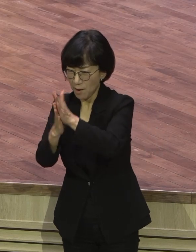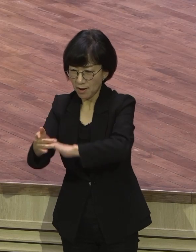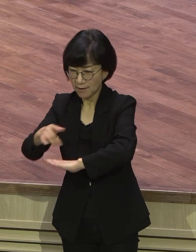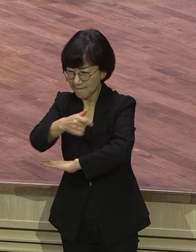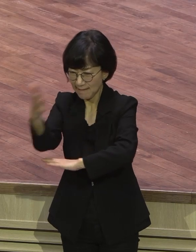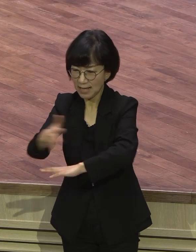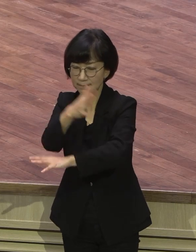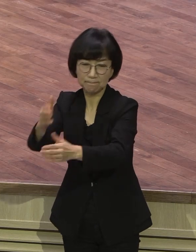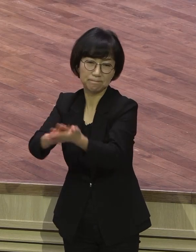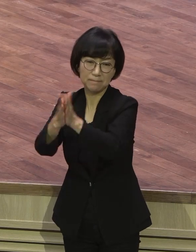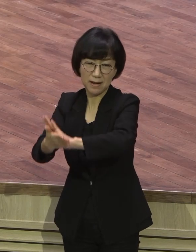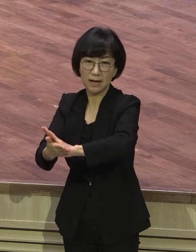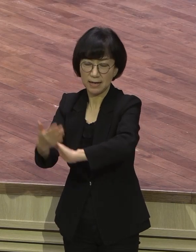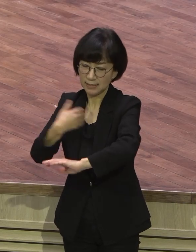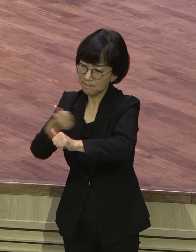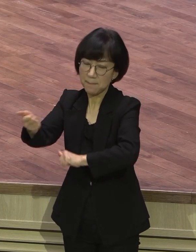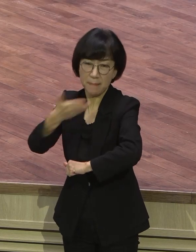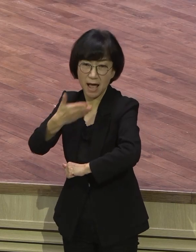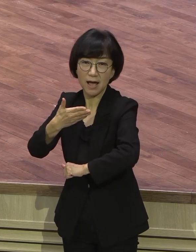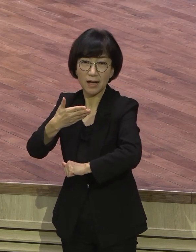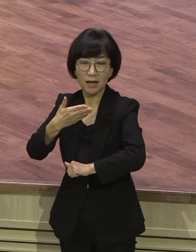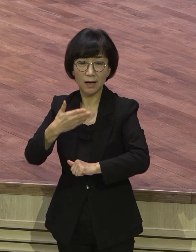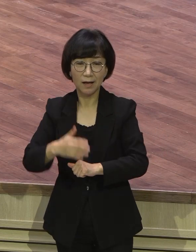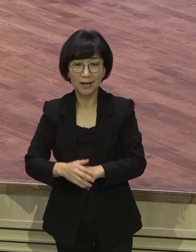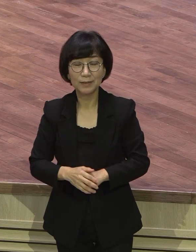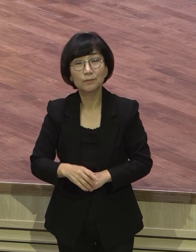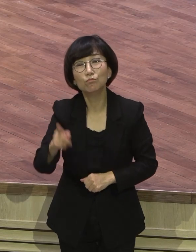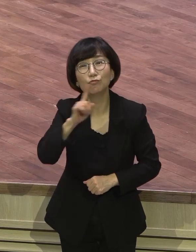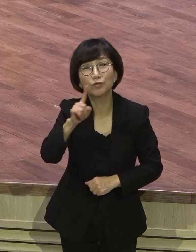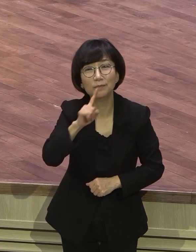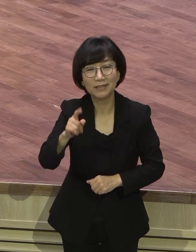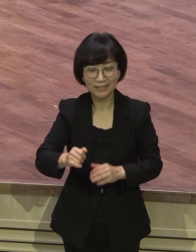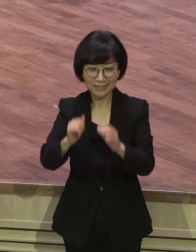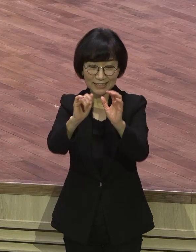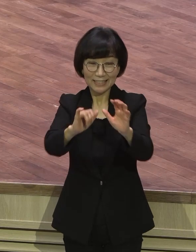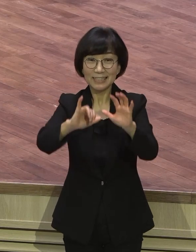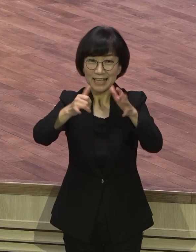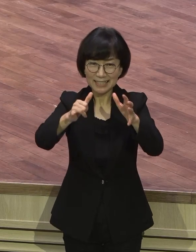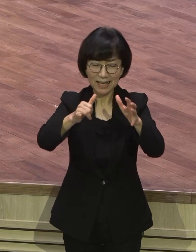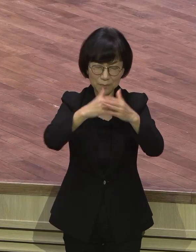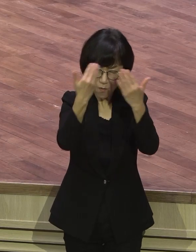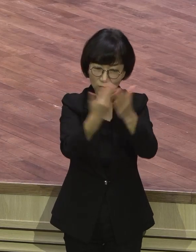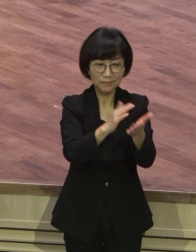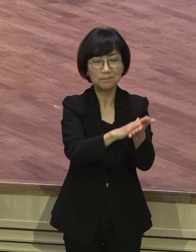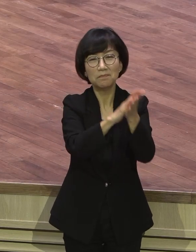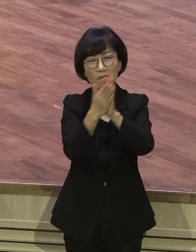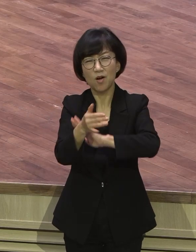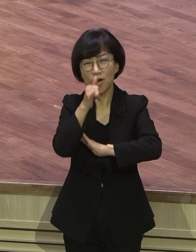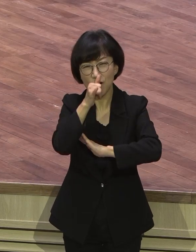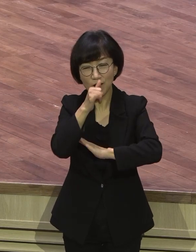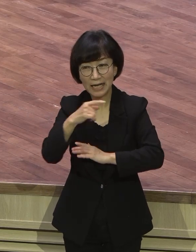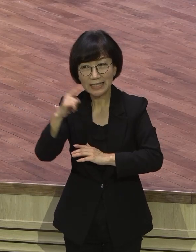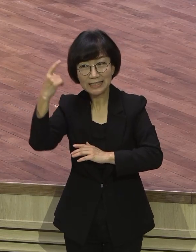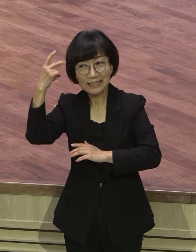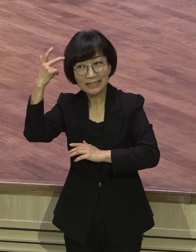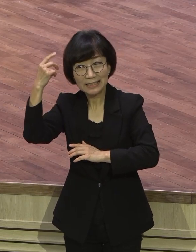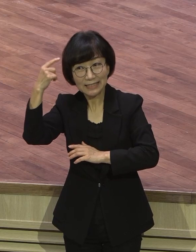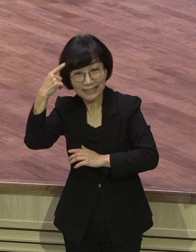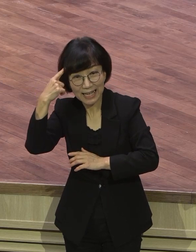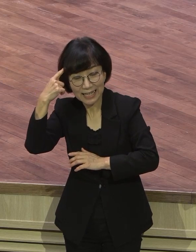세상은요 모든 것이 다 변하게 되어있어요 변합니다 세상은 인간의 사상 종교 시대 흐름 따라 다